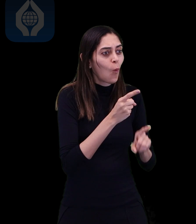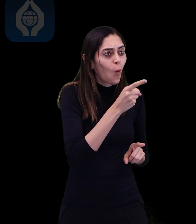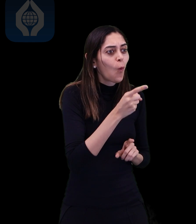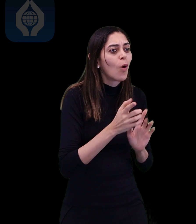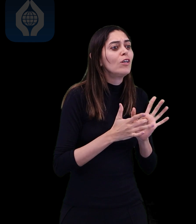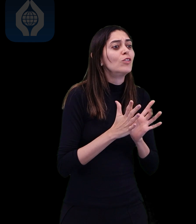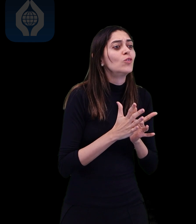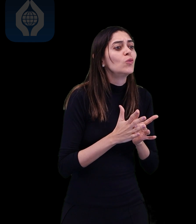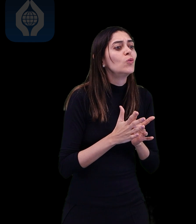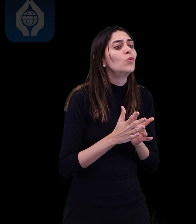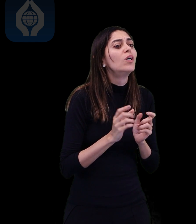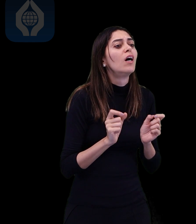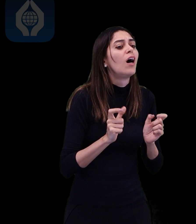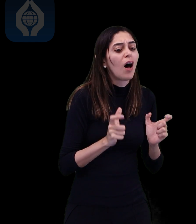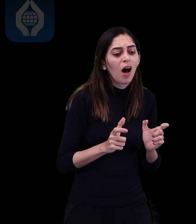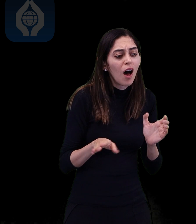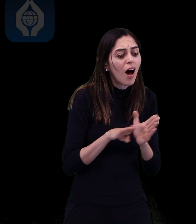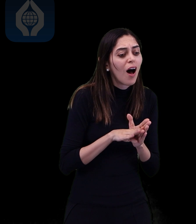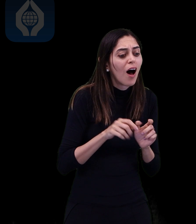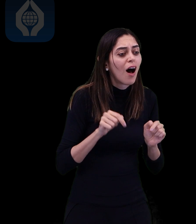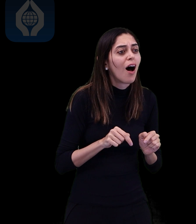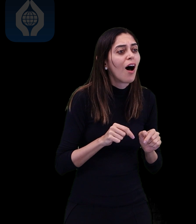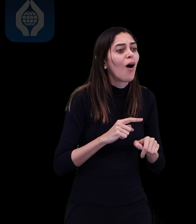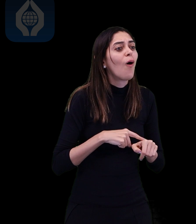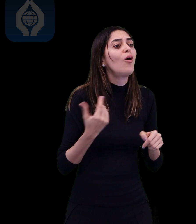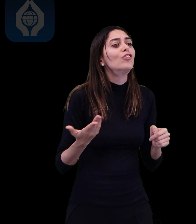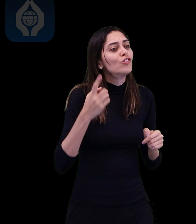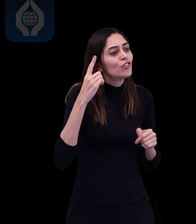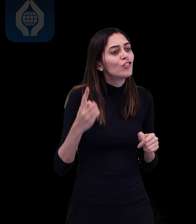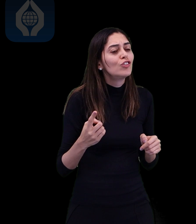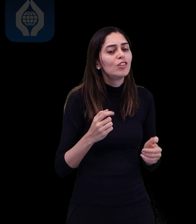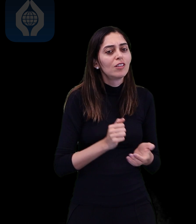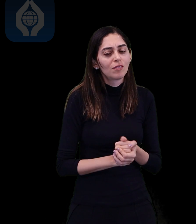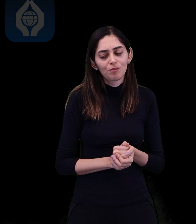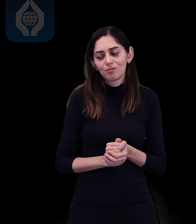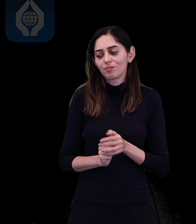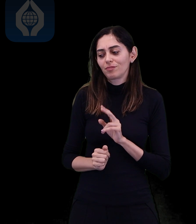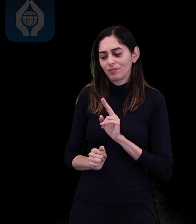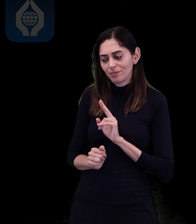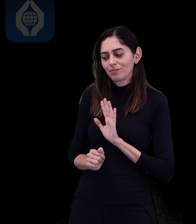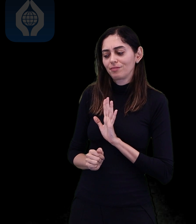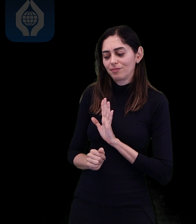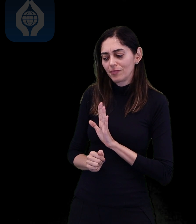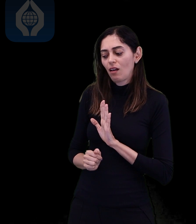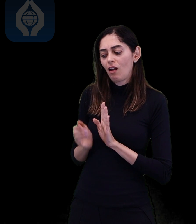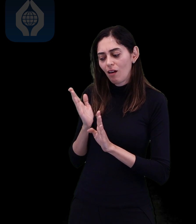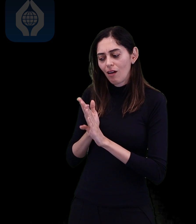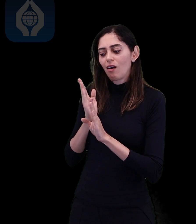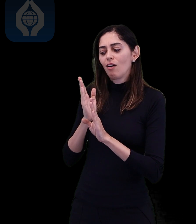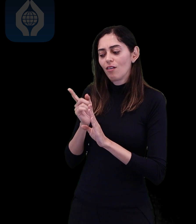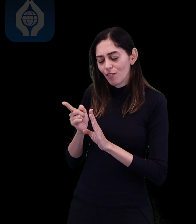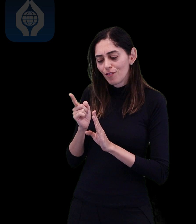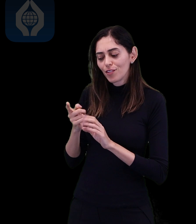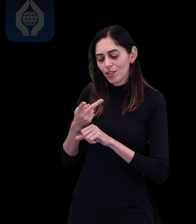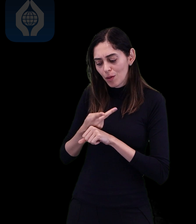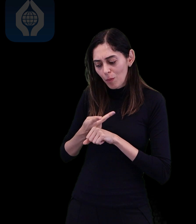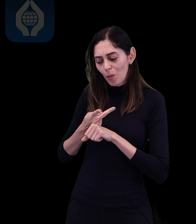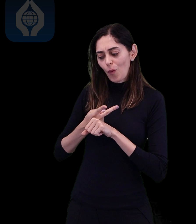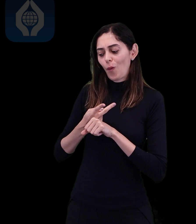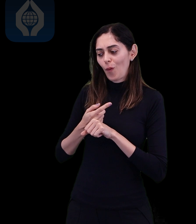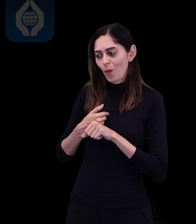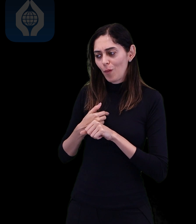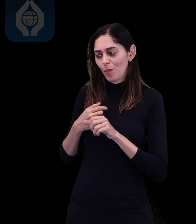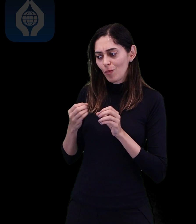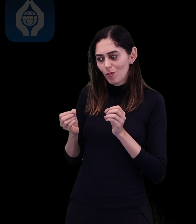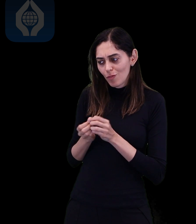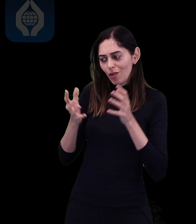Rabi, quando chegou aqui? Jesus respondeu: digo-lhes a verdade, vocês me procuram não porque viram